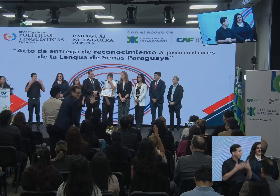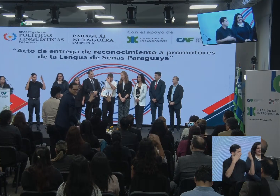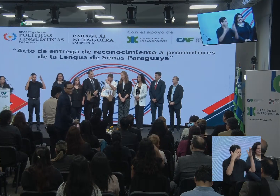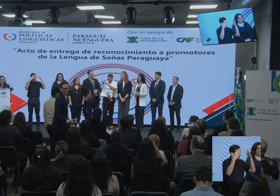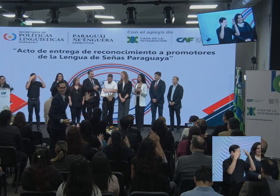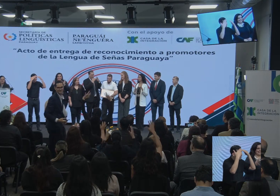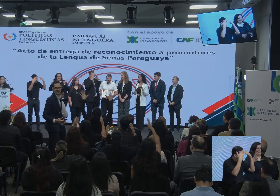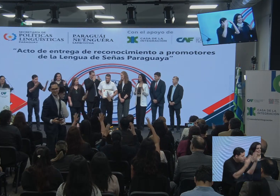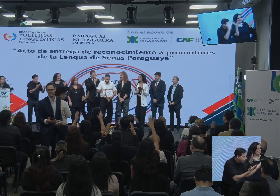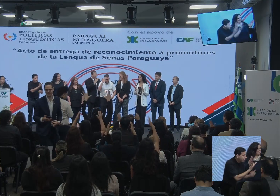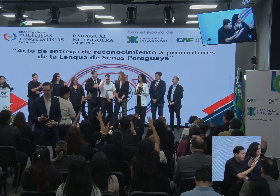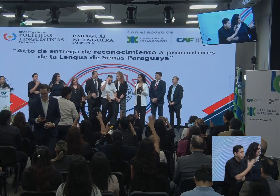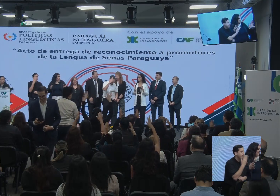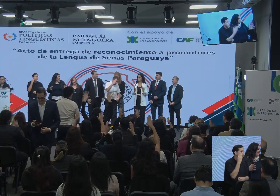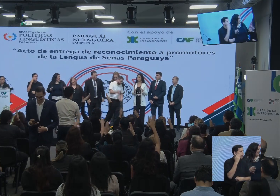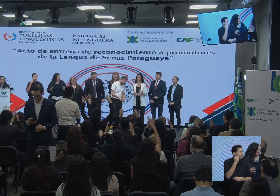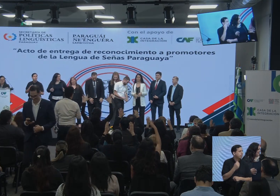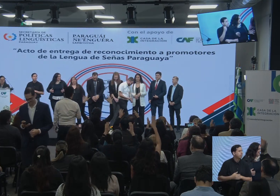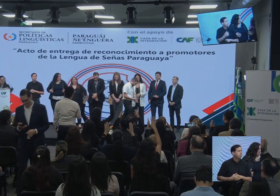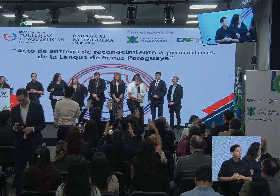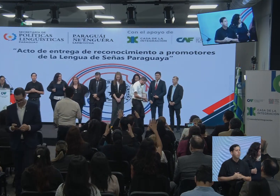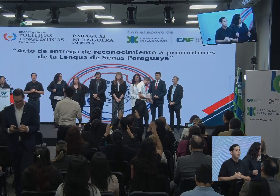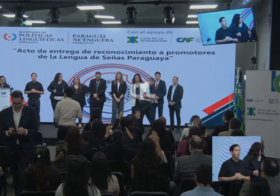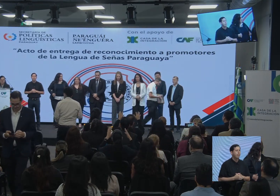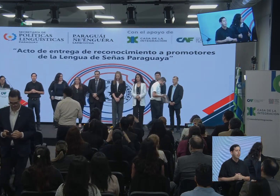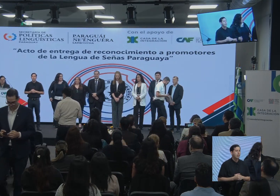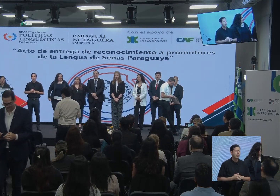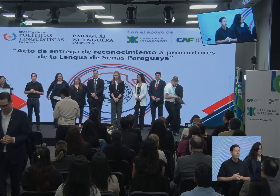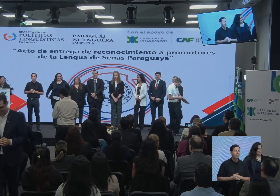Ahullebete, don Sebastián Céspedes.